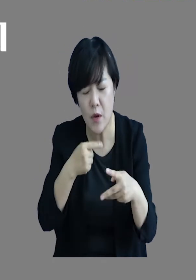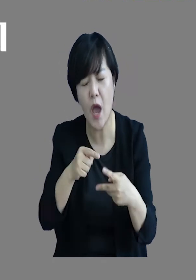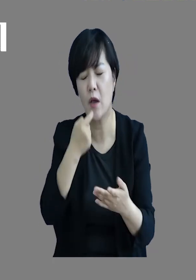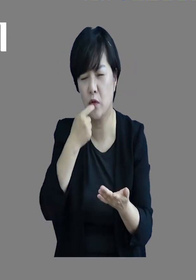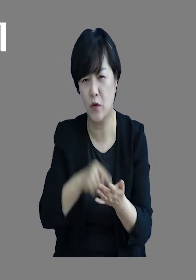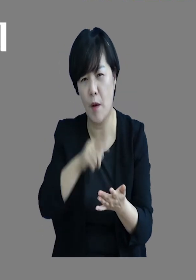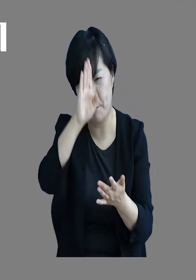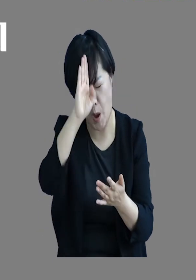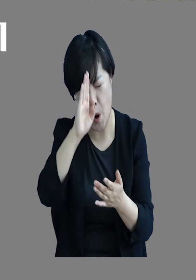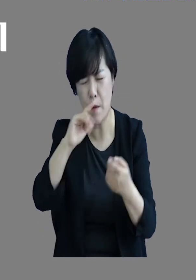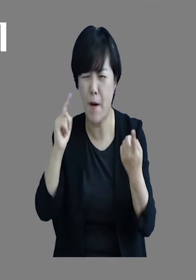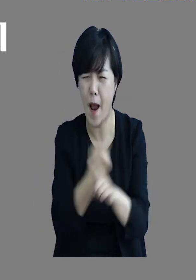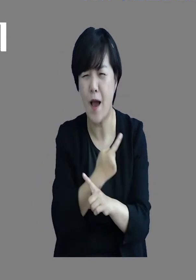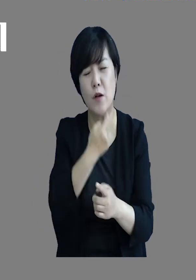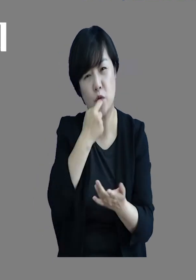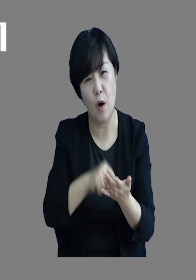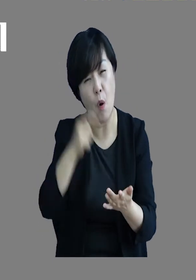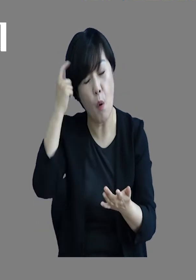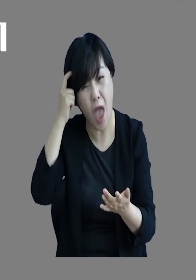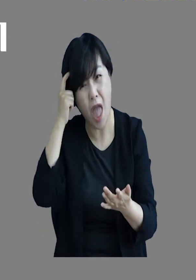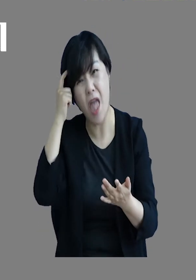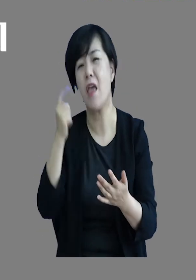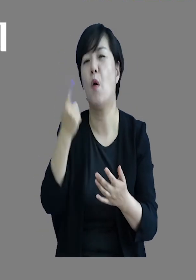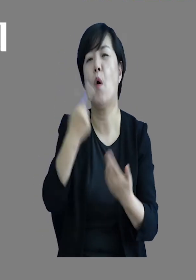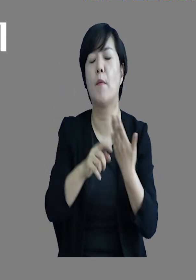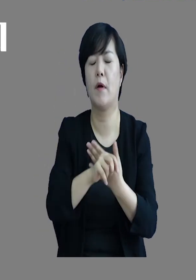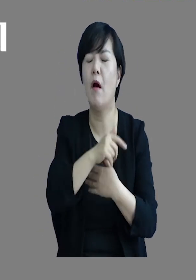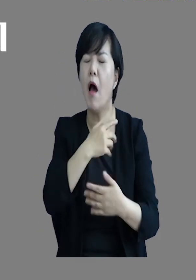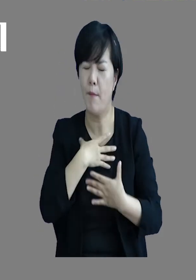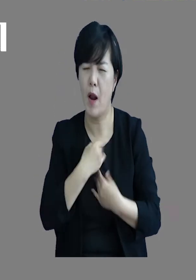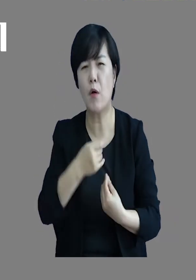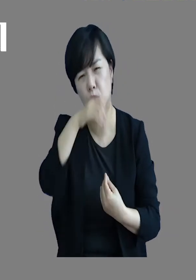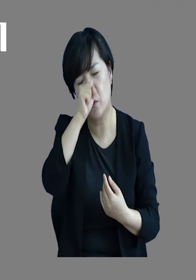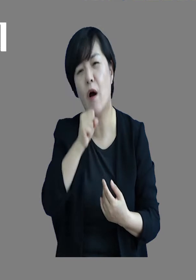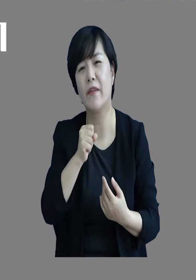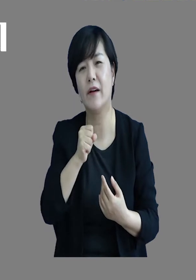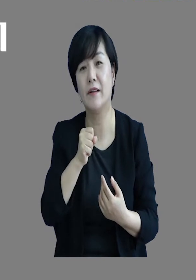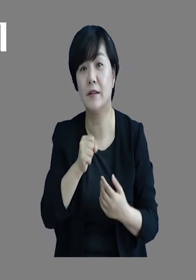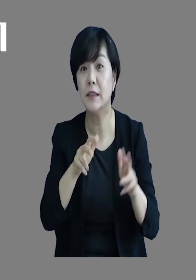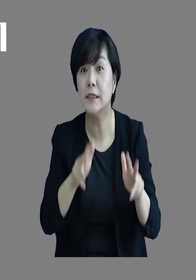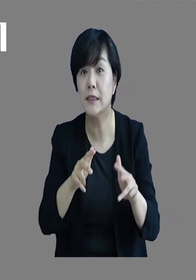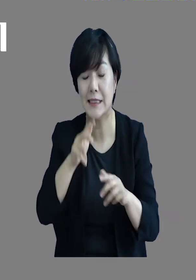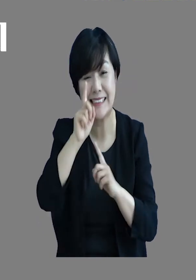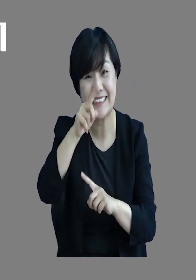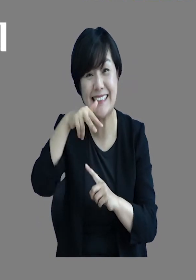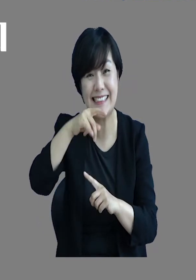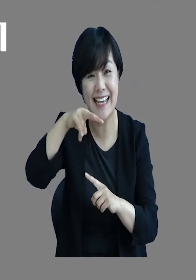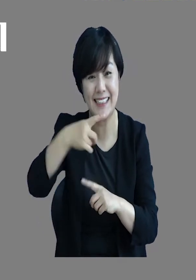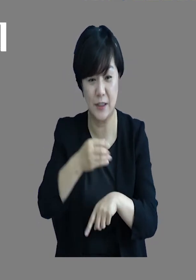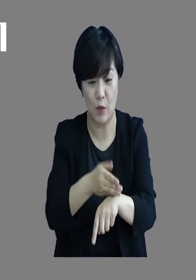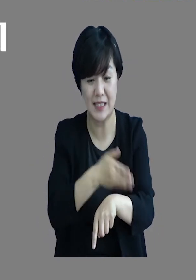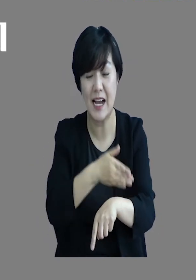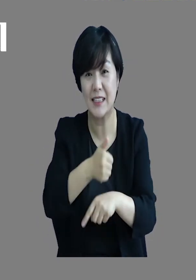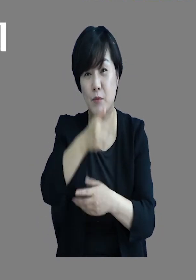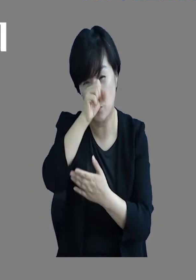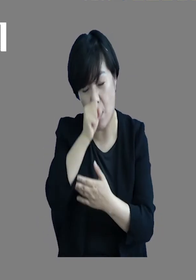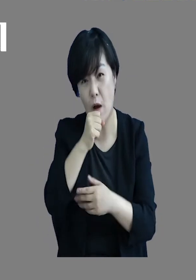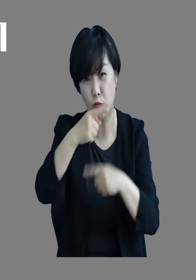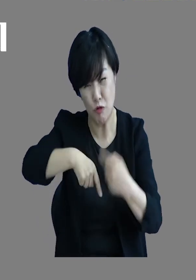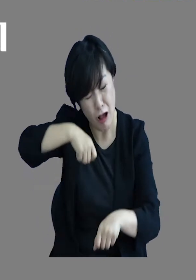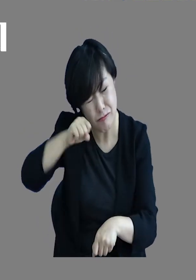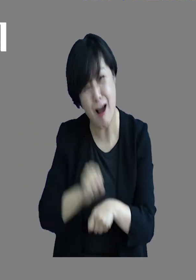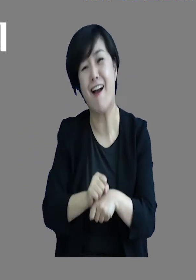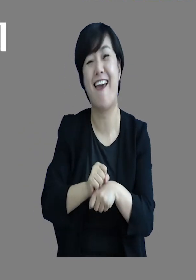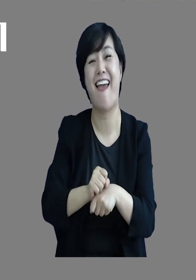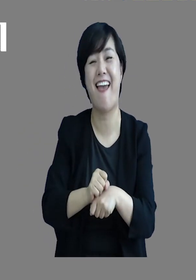쉽고 병이 낫기도 쉽대. 왜냐하면 이 병원에 오면 너무 편안하고 좋습니다. 이재승 과장님 좋아요. 수화